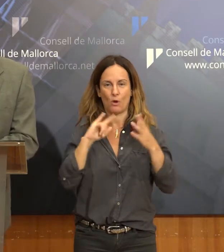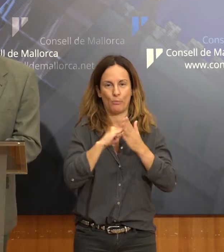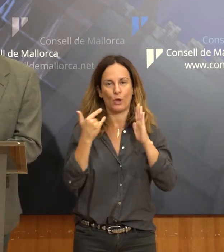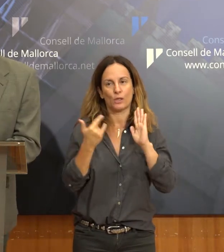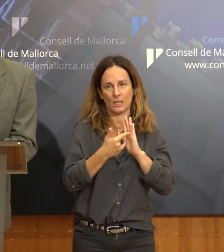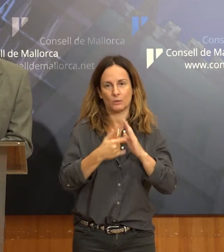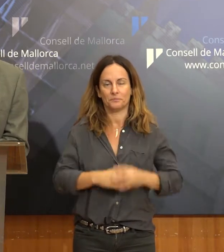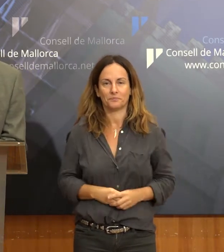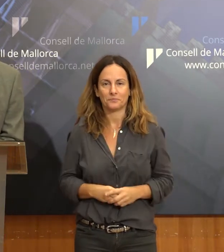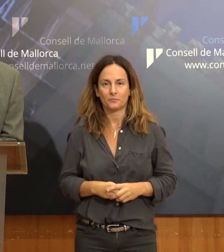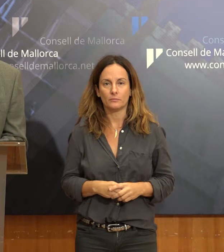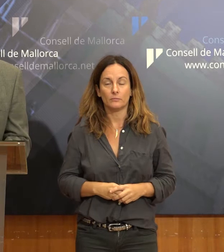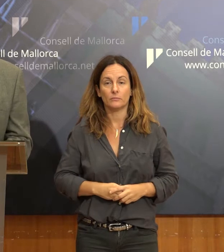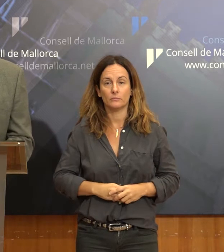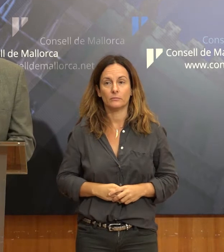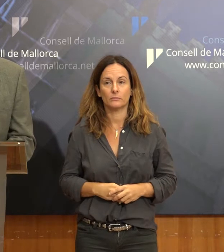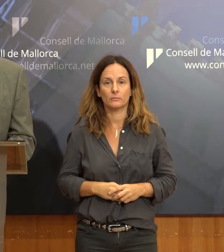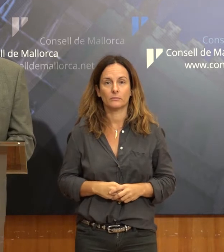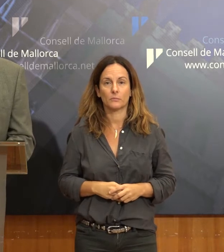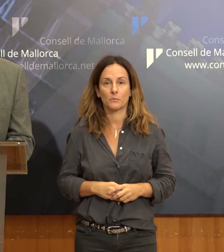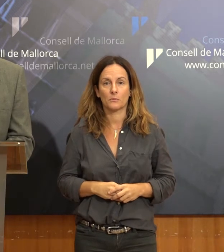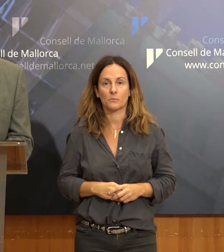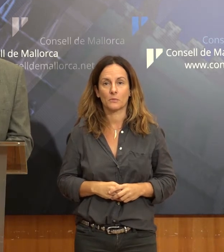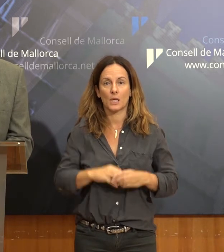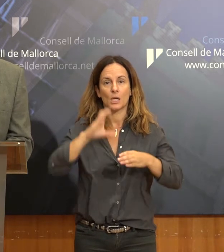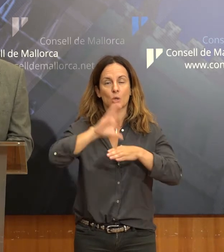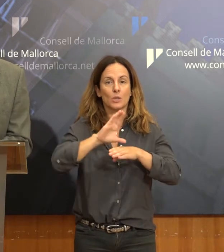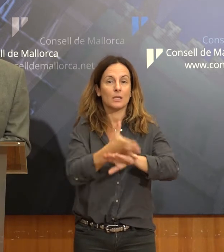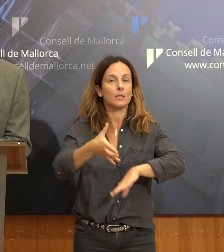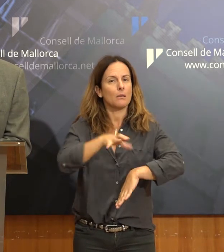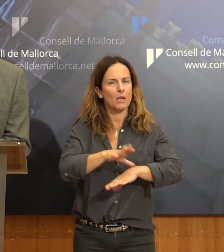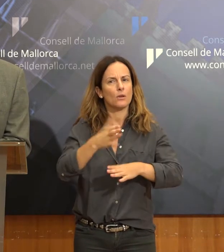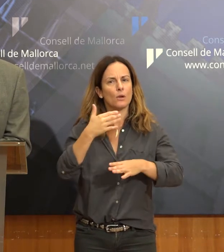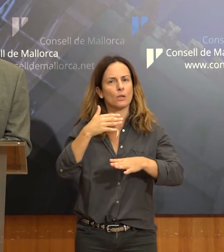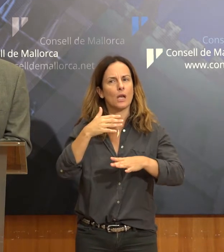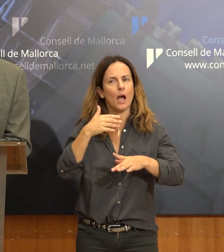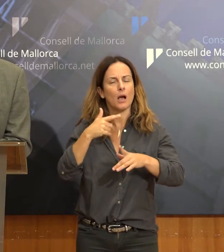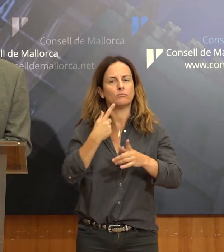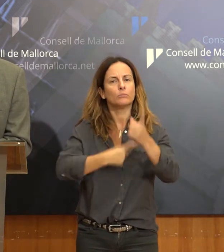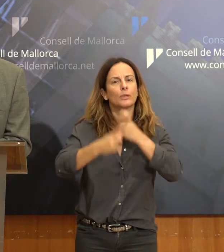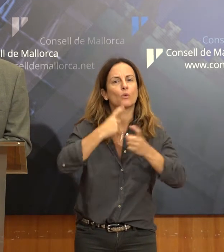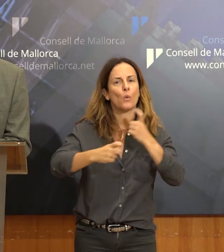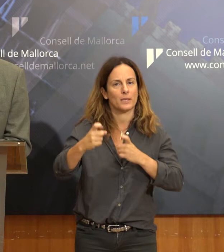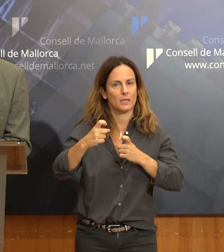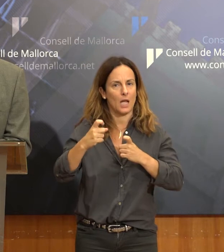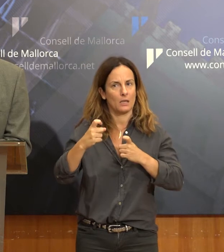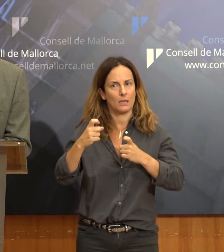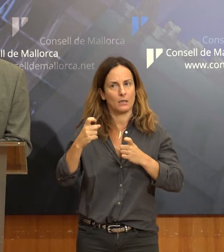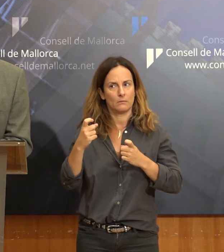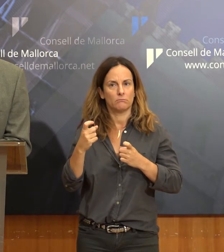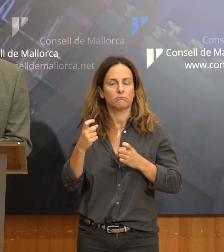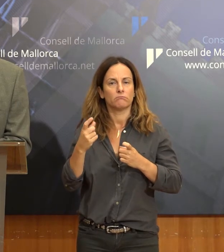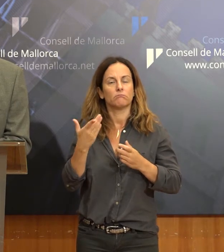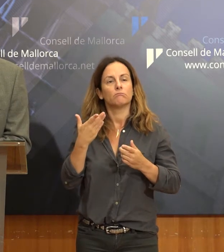Mallorca ha encarregat una enquesta per conèixer el que és l'acceptació i l'estat d'opinió de la ciutadania